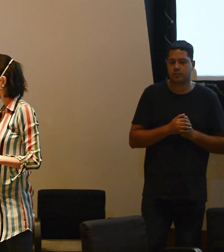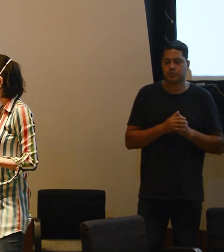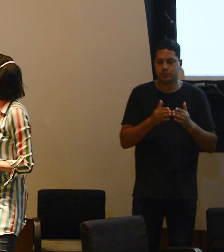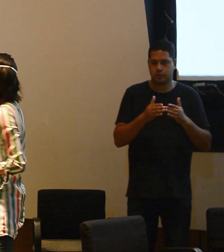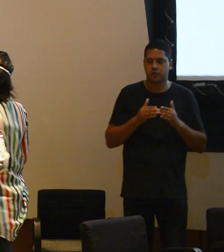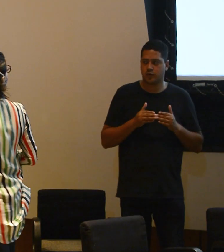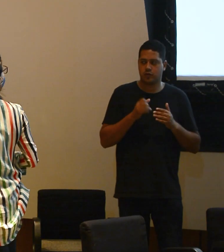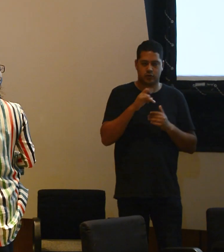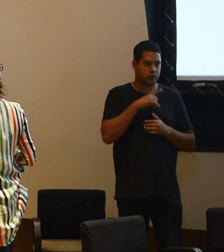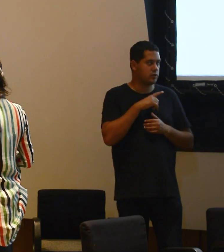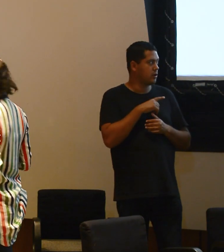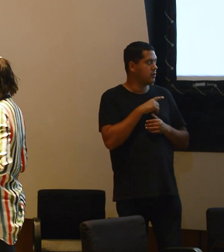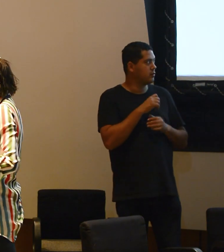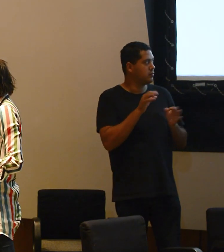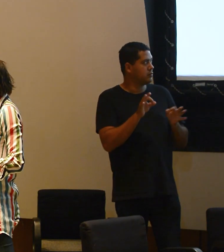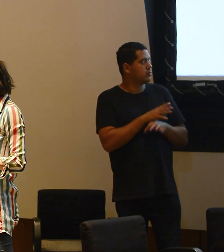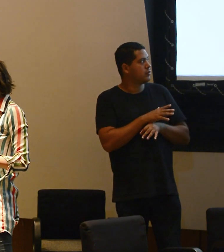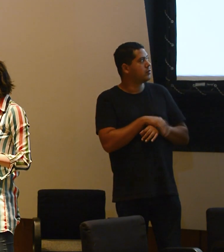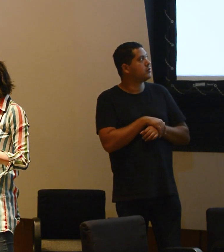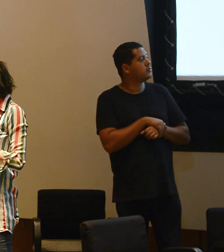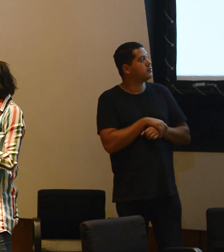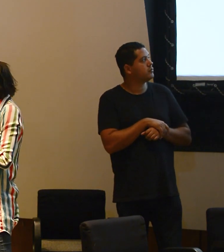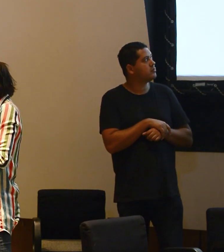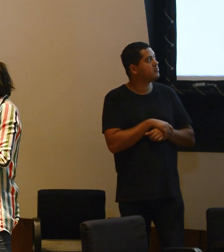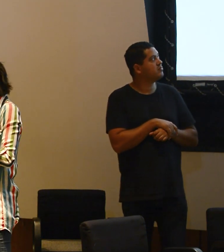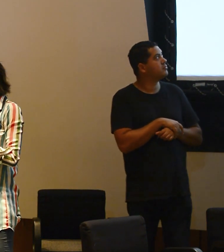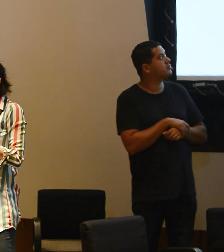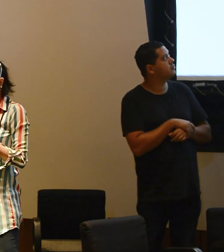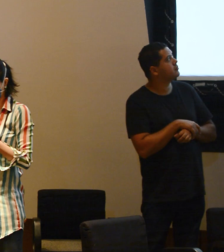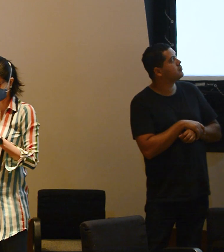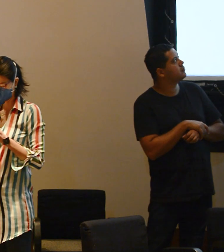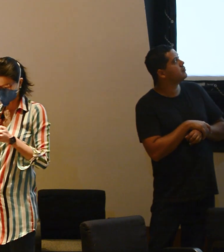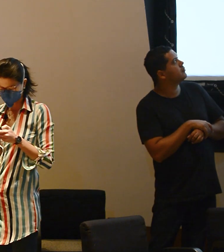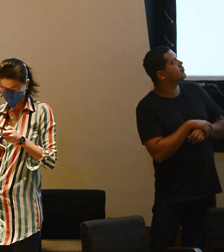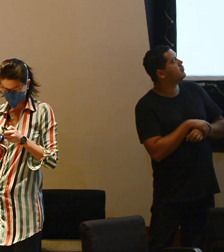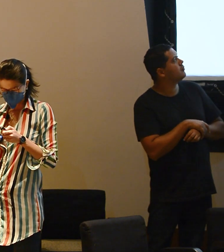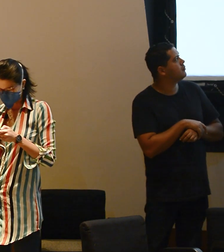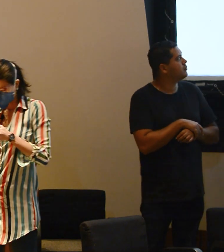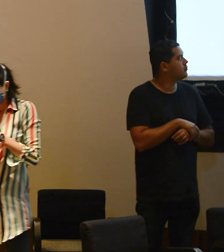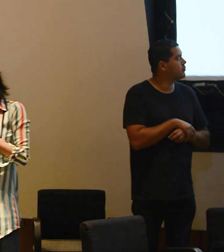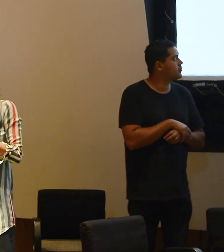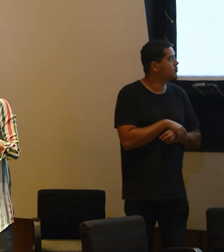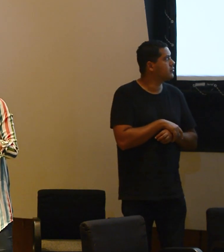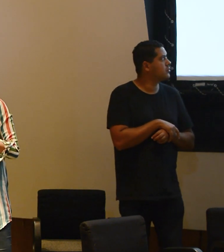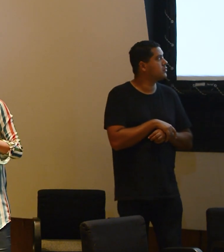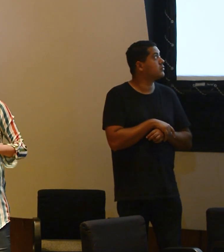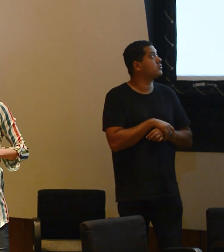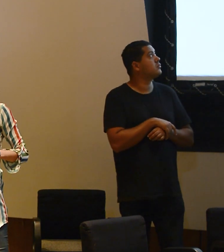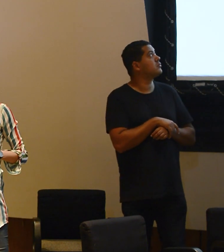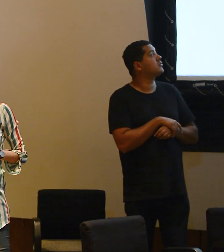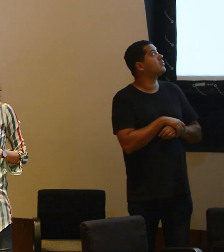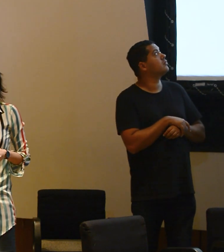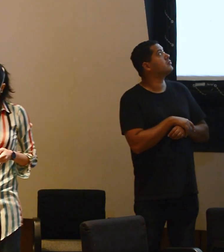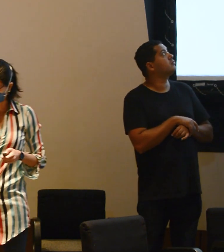só conferir se tá pronto, tudo certinho. Tem que falar nesse, tá? Tá. Aqui, e aqui. Tem um tempinho também, se quiser, eu te